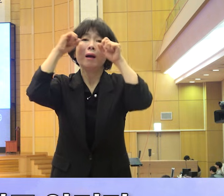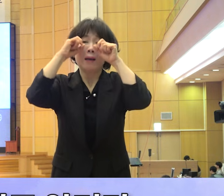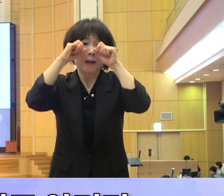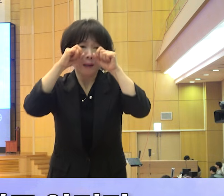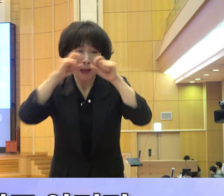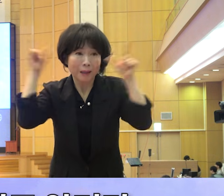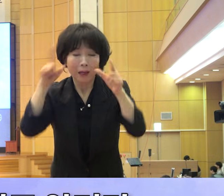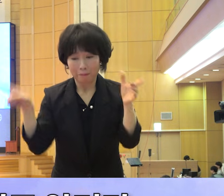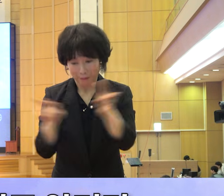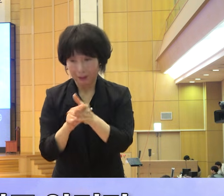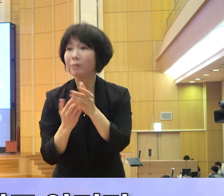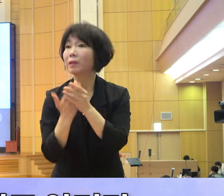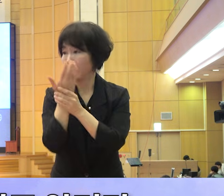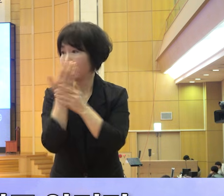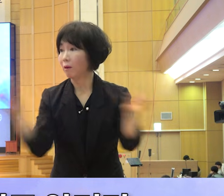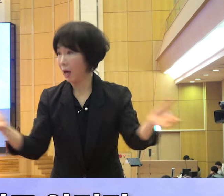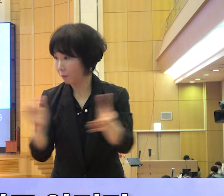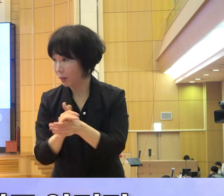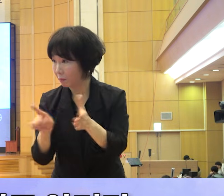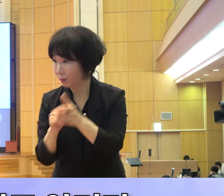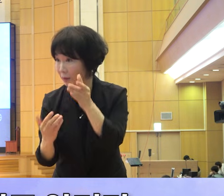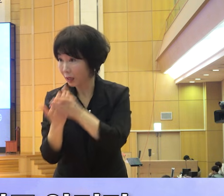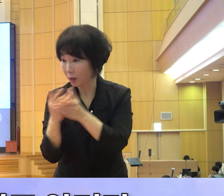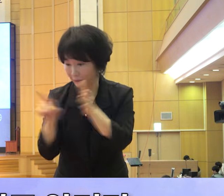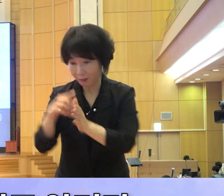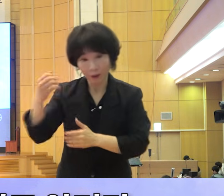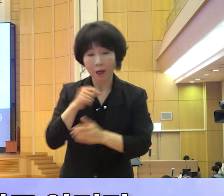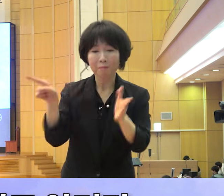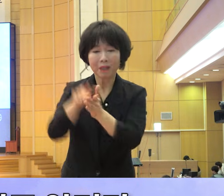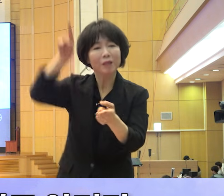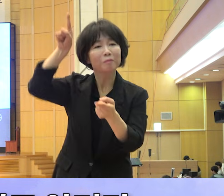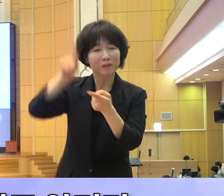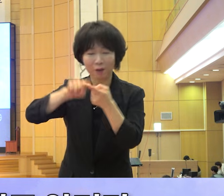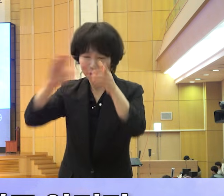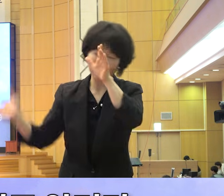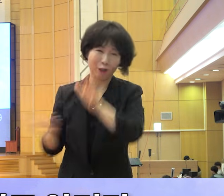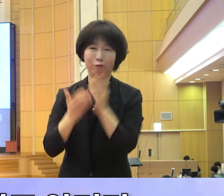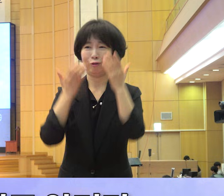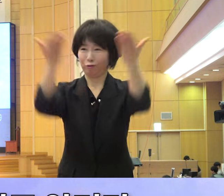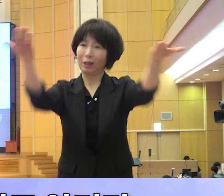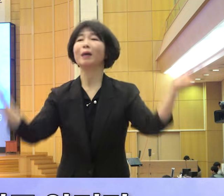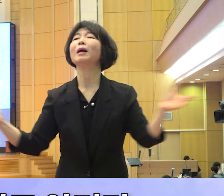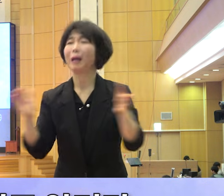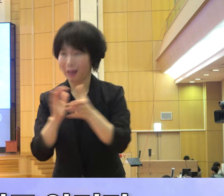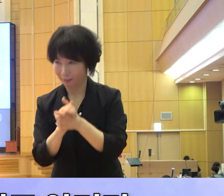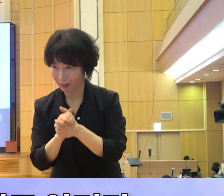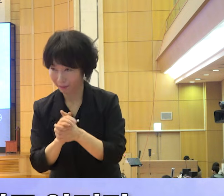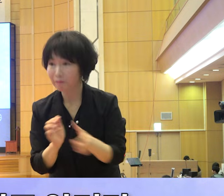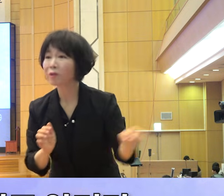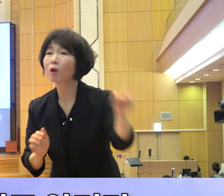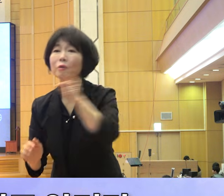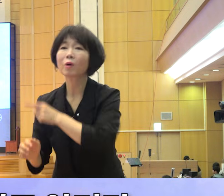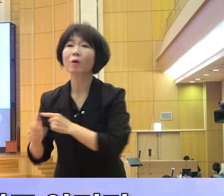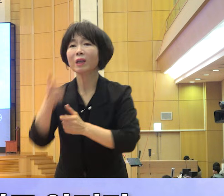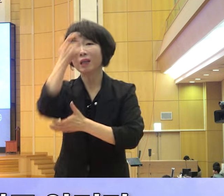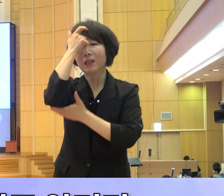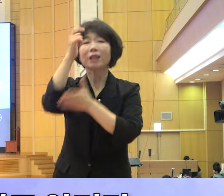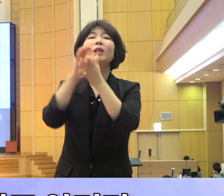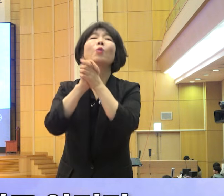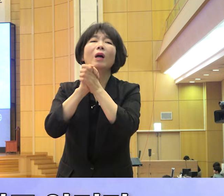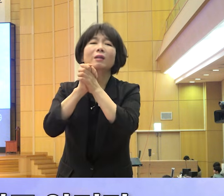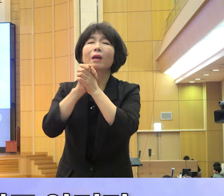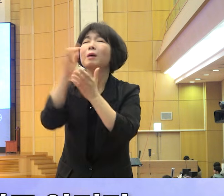들려줘야지 믿음이 생기고, 믿음이 있어야 내 믿음대로 될지어다. 기도를 하더라도 믿음으로